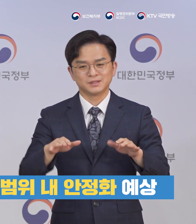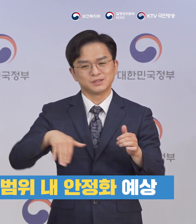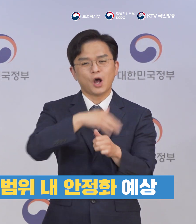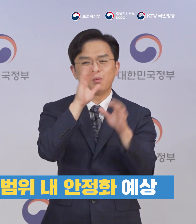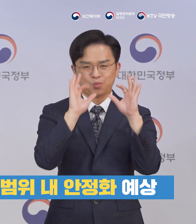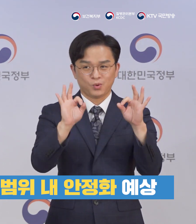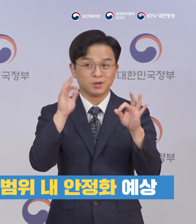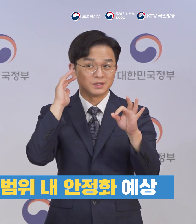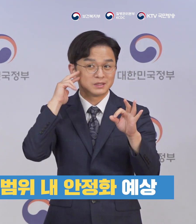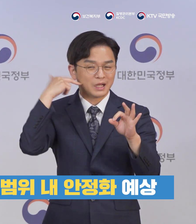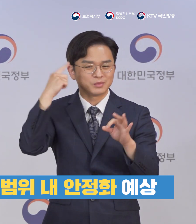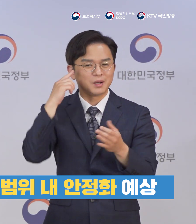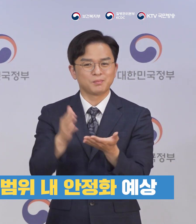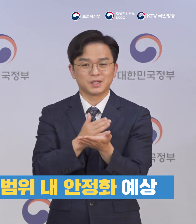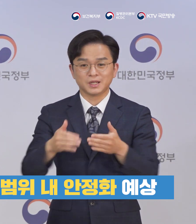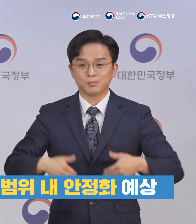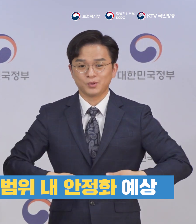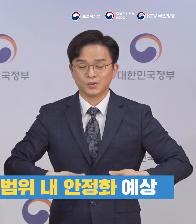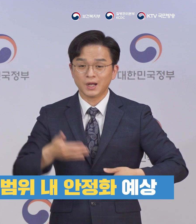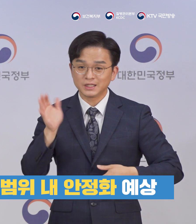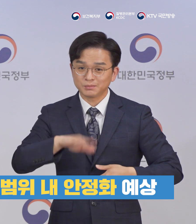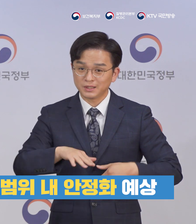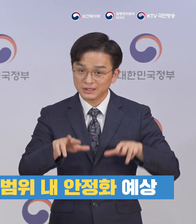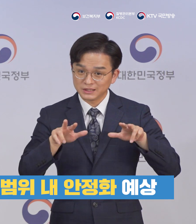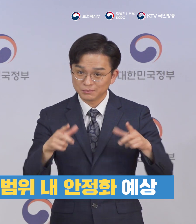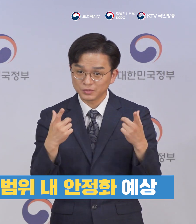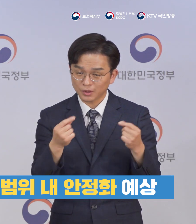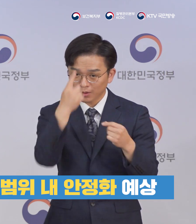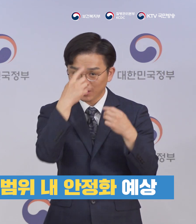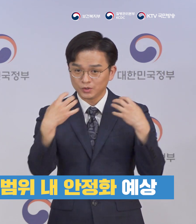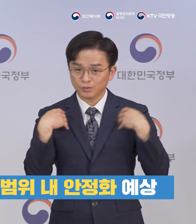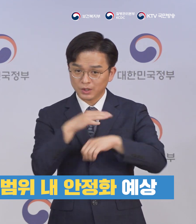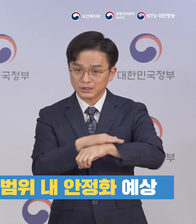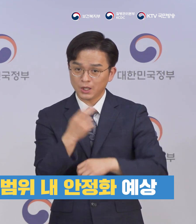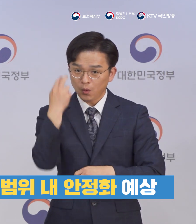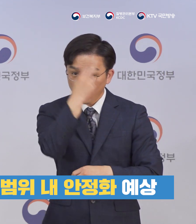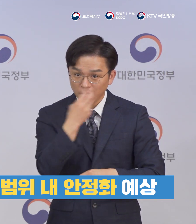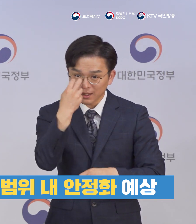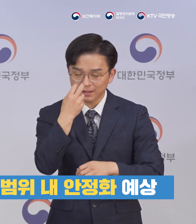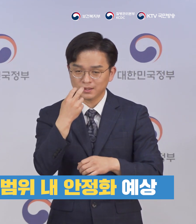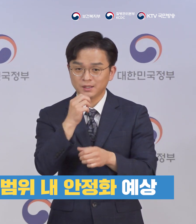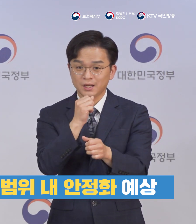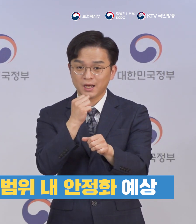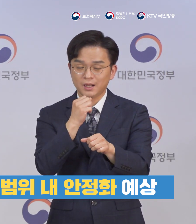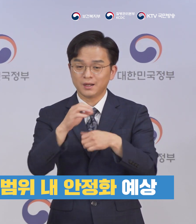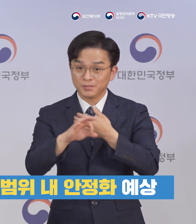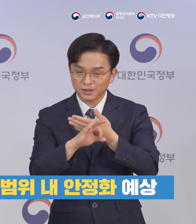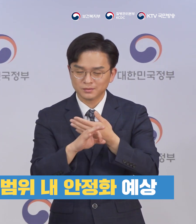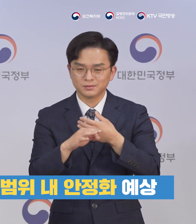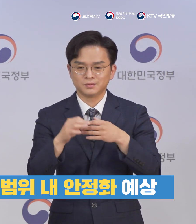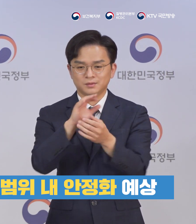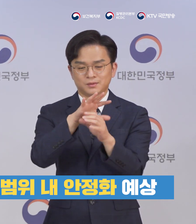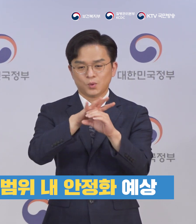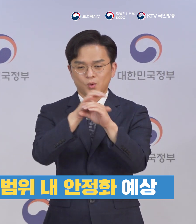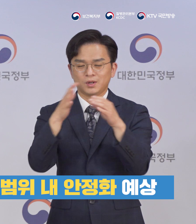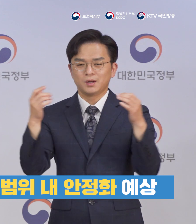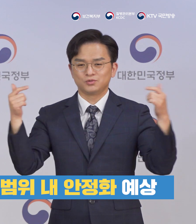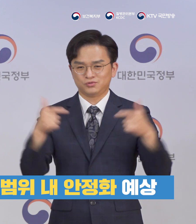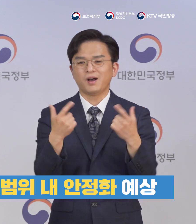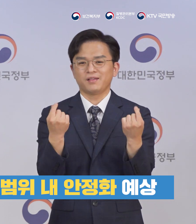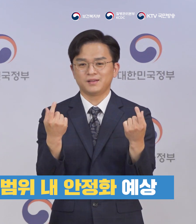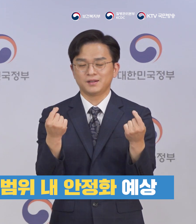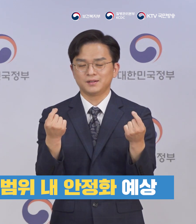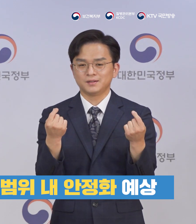현재의 추세가 유지된다면 이태원 클럽 집단 감염의 여파는 방역망의 통제 범위 안에서